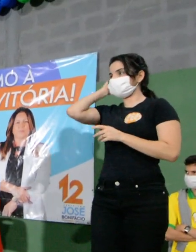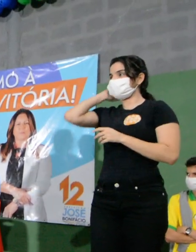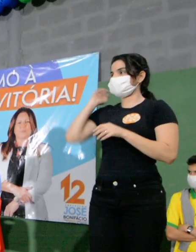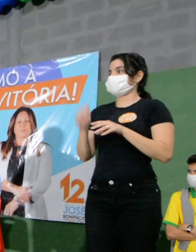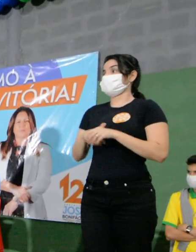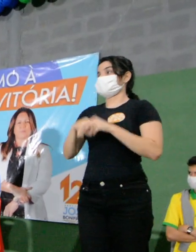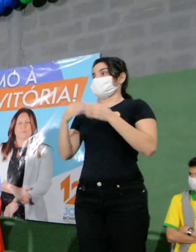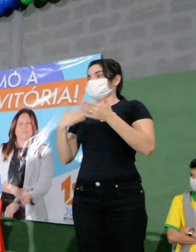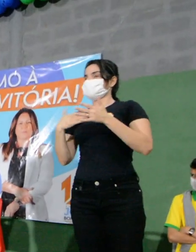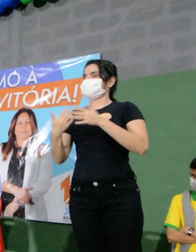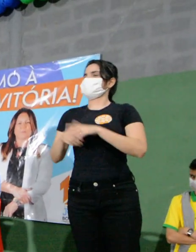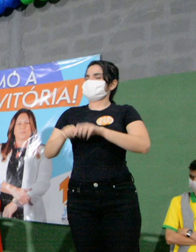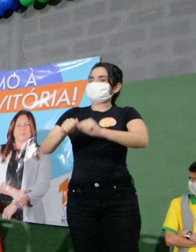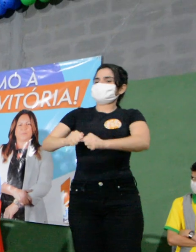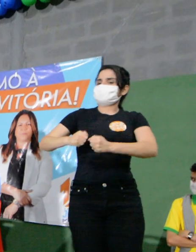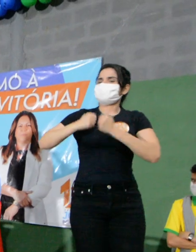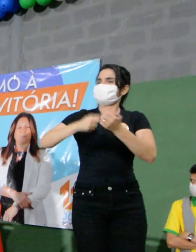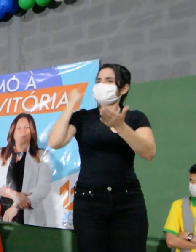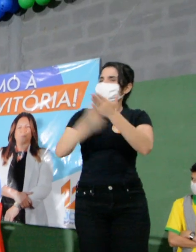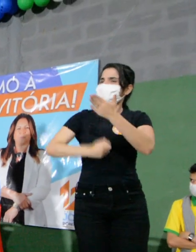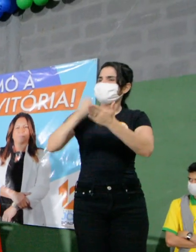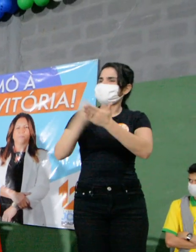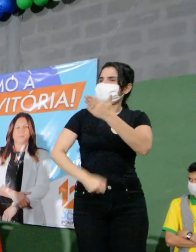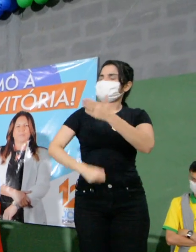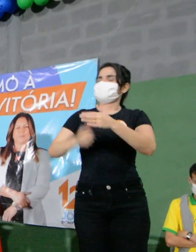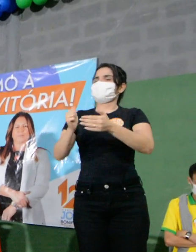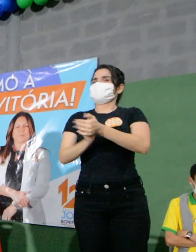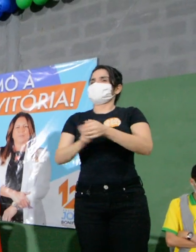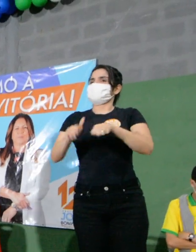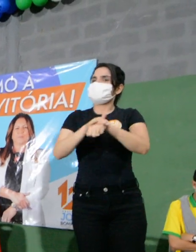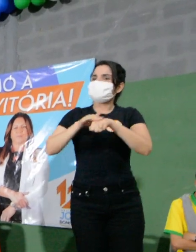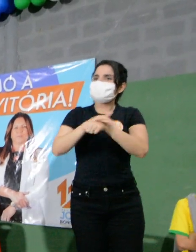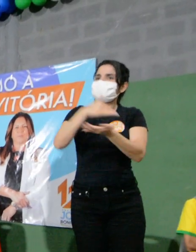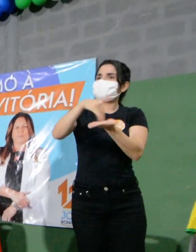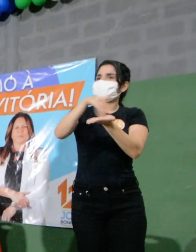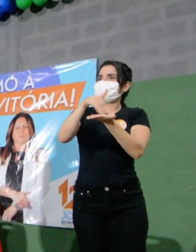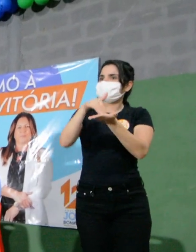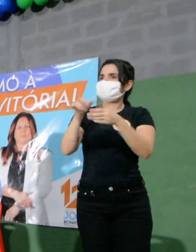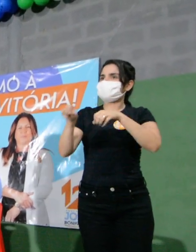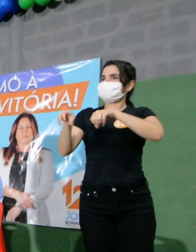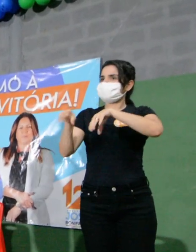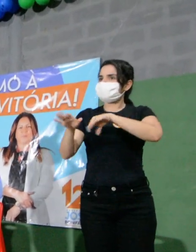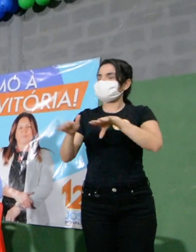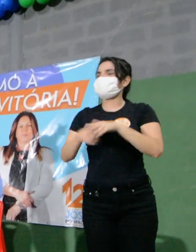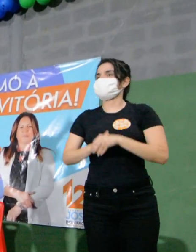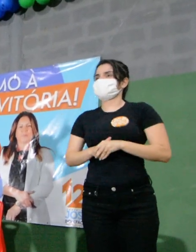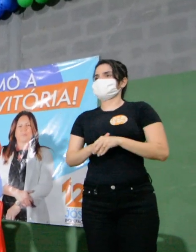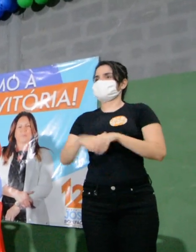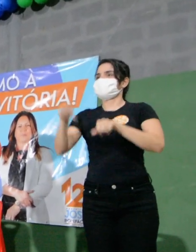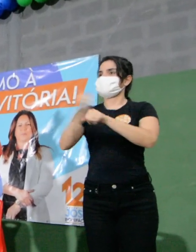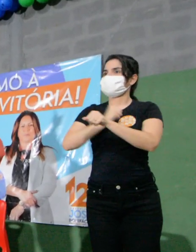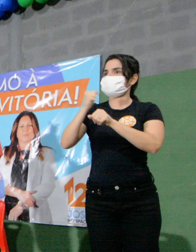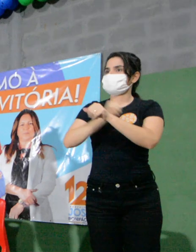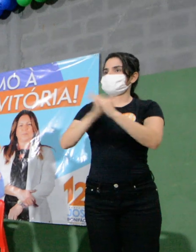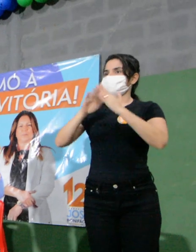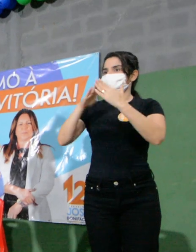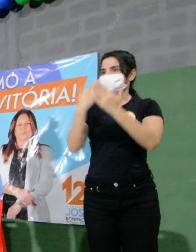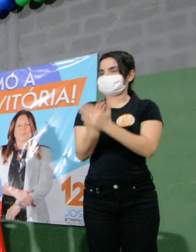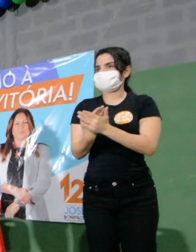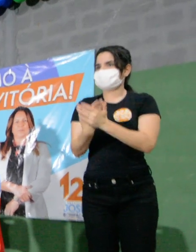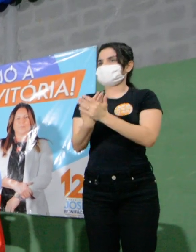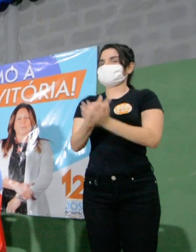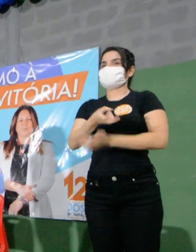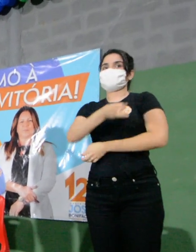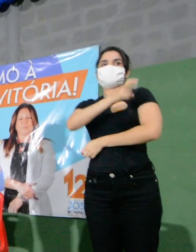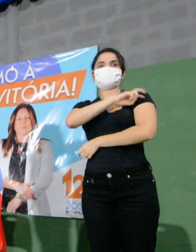Então eu corri atrás, falei com a secretária de educação para construir o colégio segundo, da quinta à oitava série,